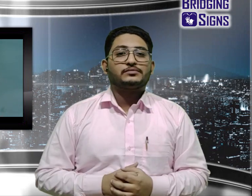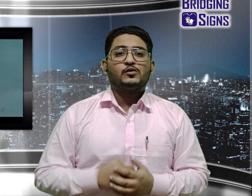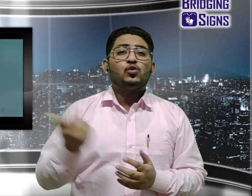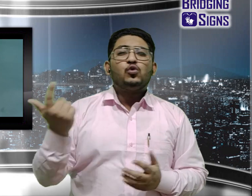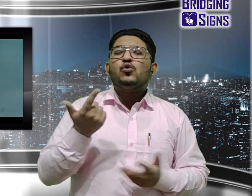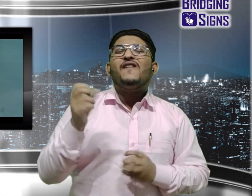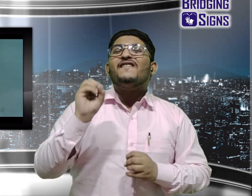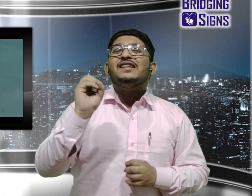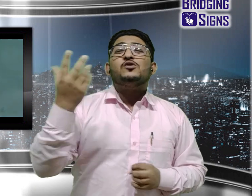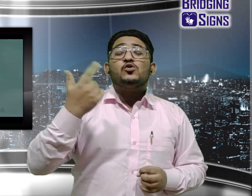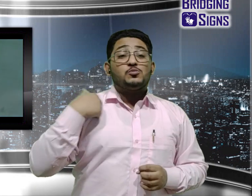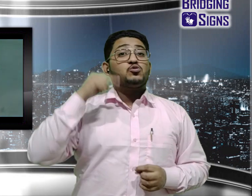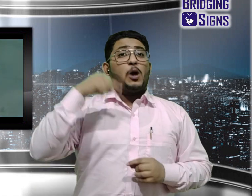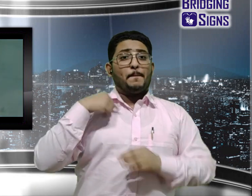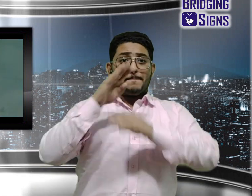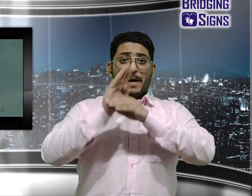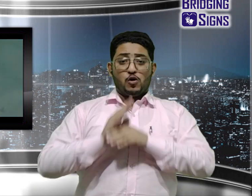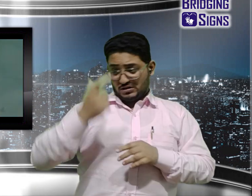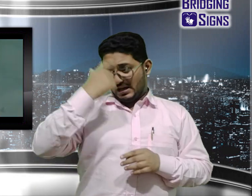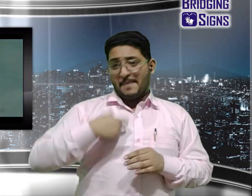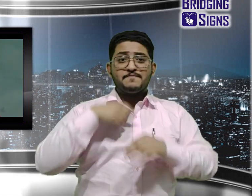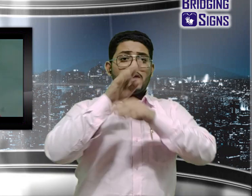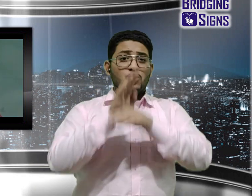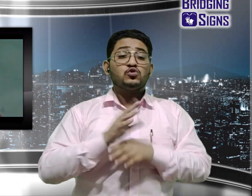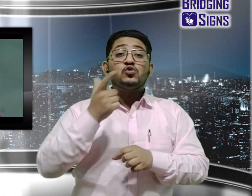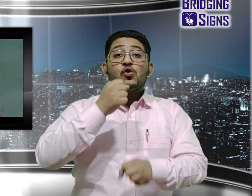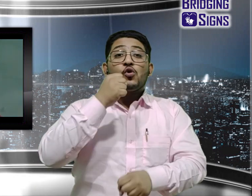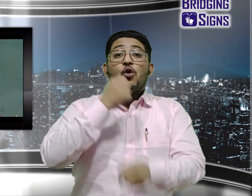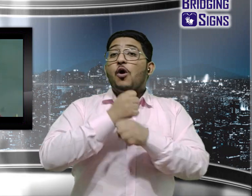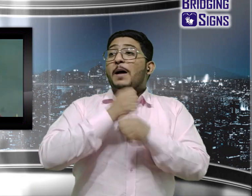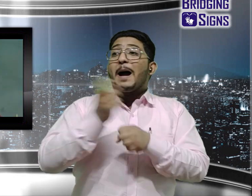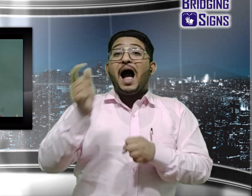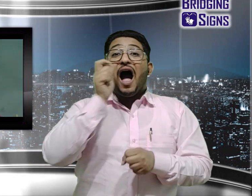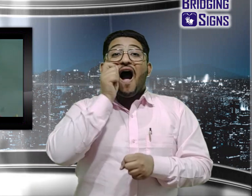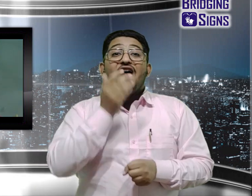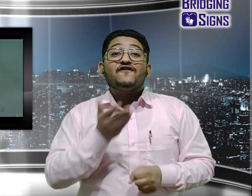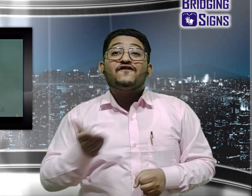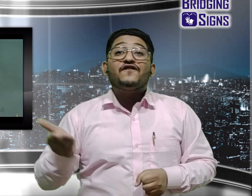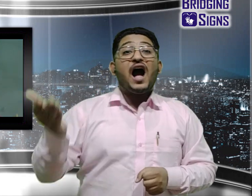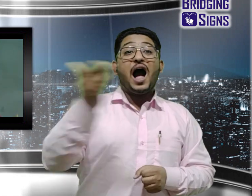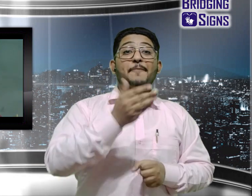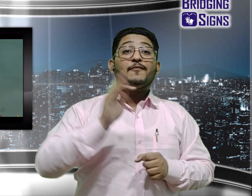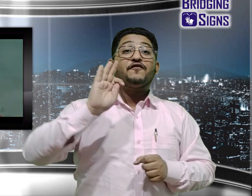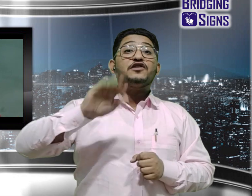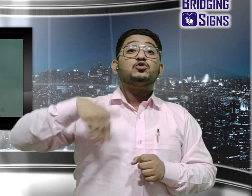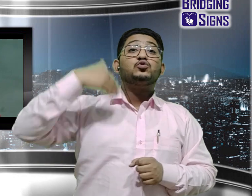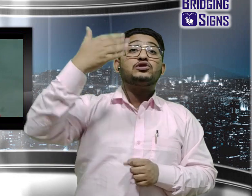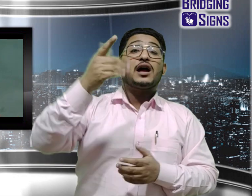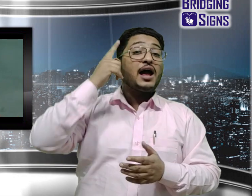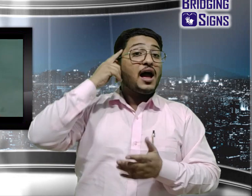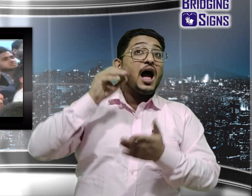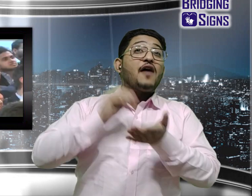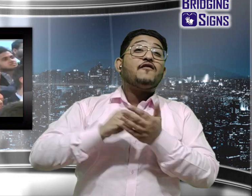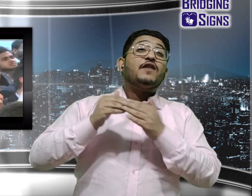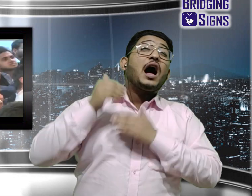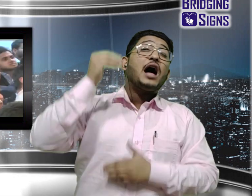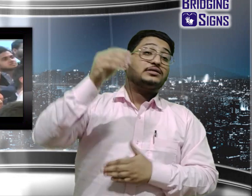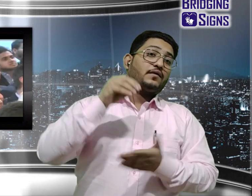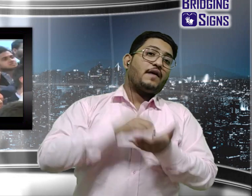इसलिए क्योंकि मुझे ये कॉन्फिडेंस था कि इस हुकूमत को आम पाकिस्तानी के फ्यूचर की परवाह